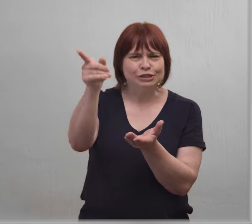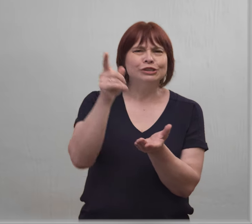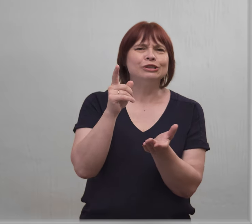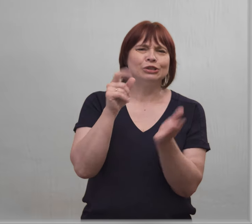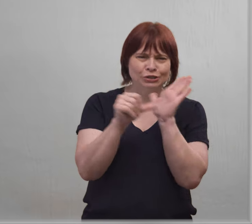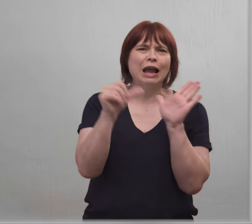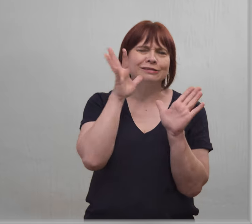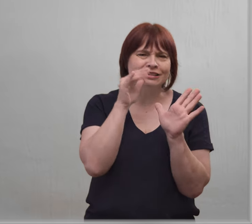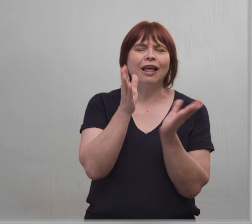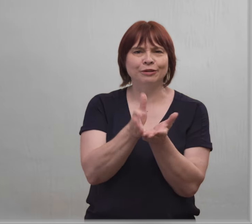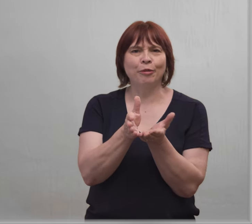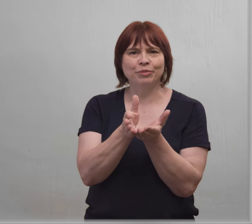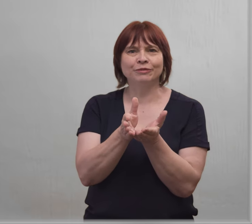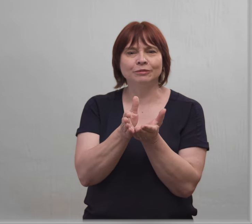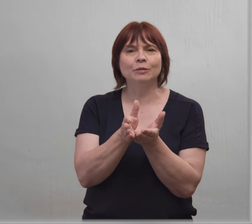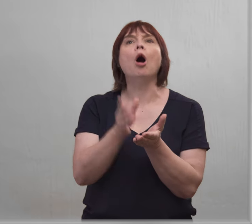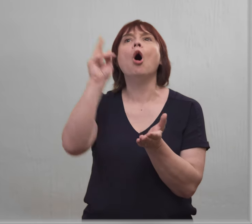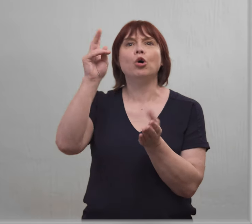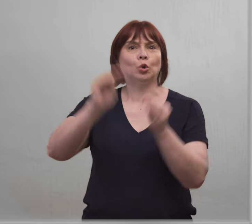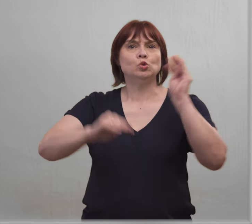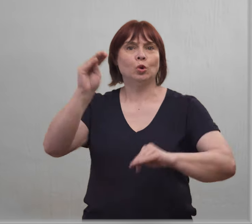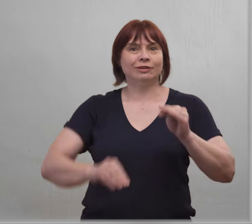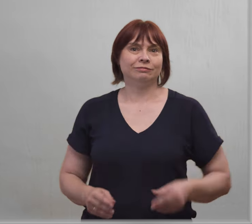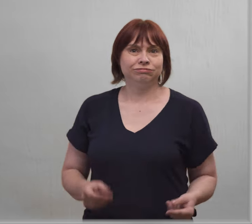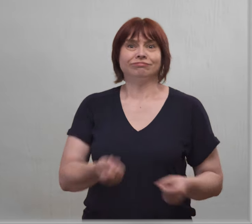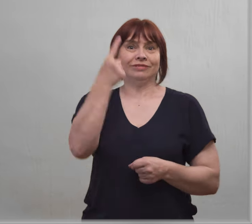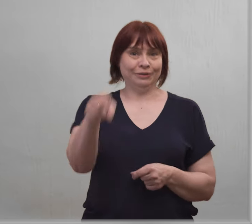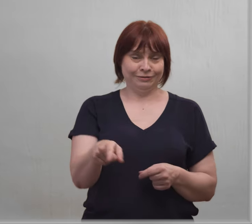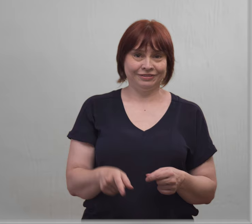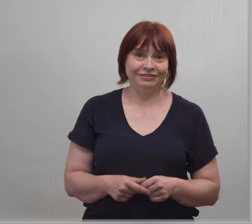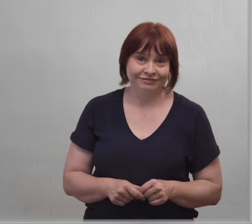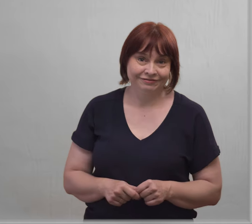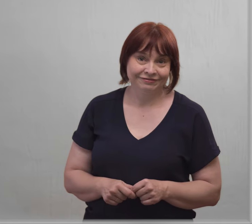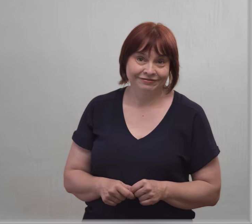держит. Но кто его создал? Откуда он появился?